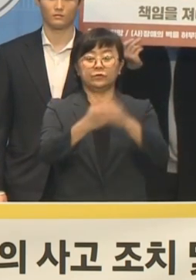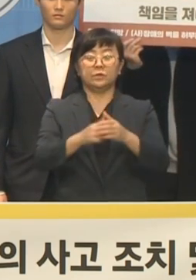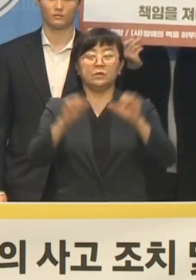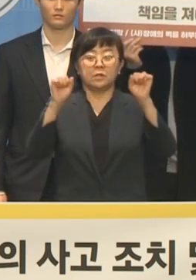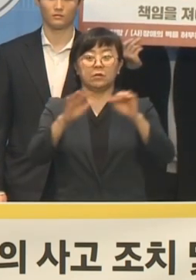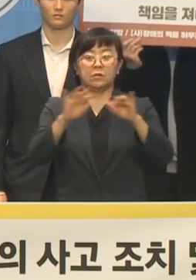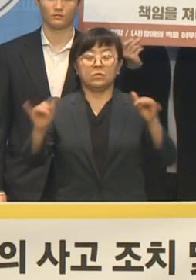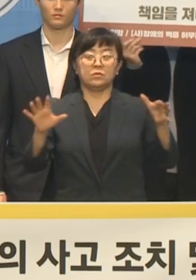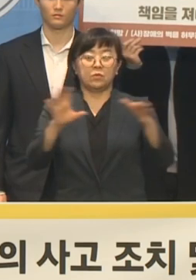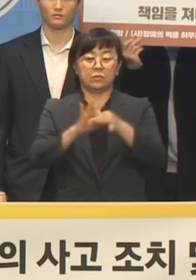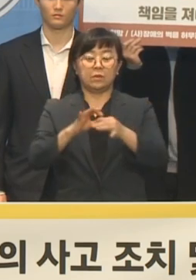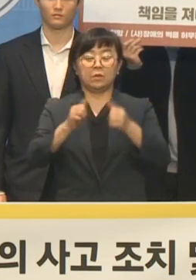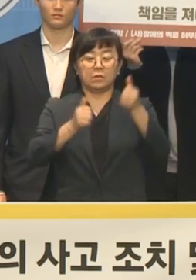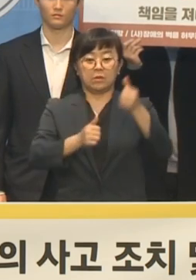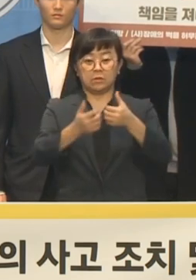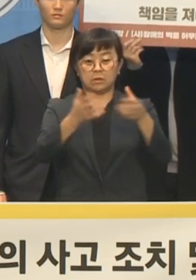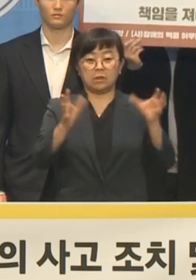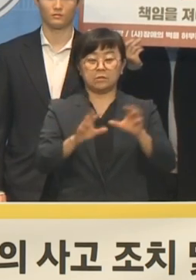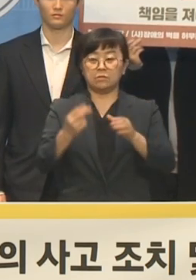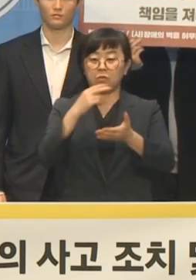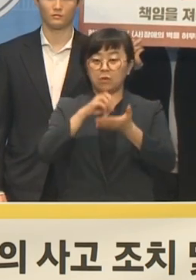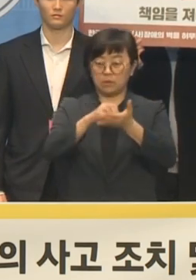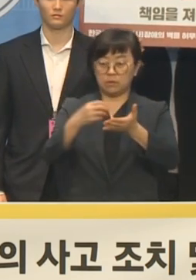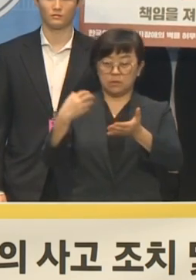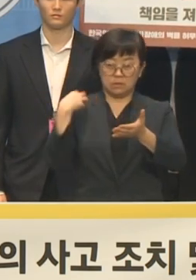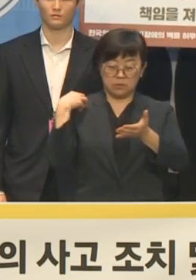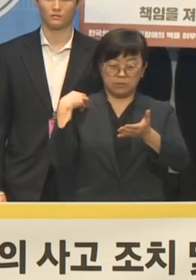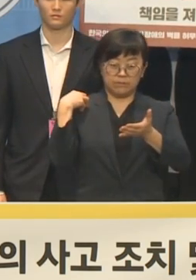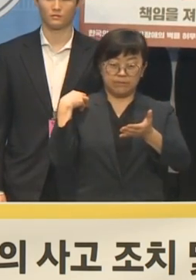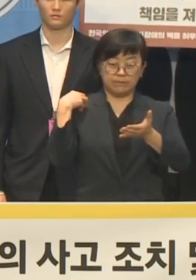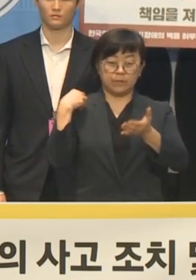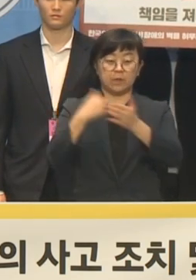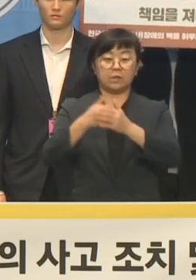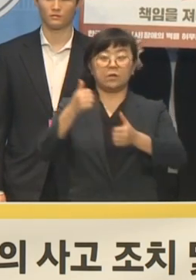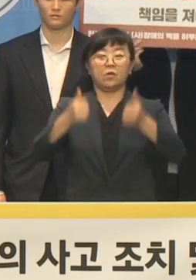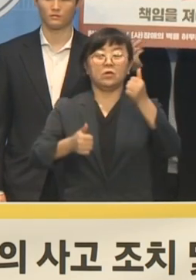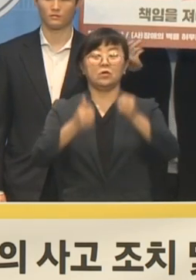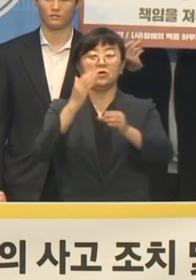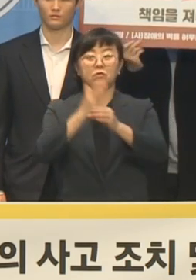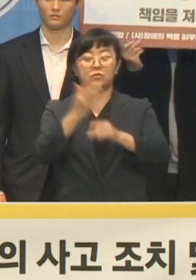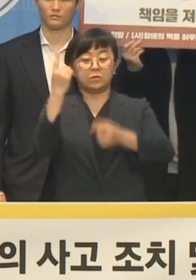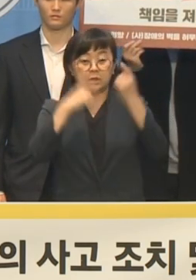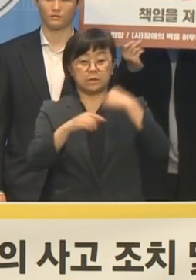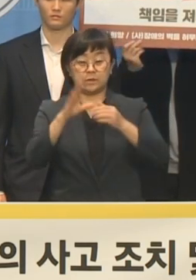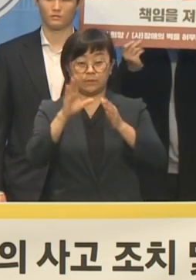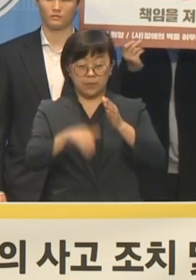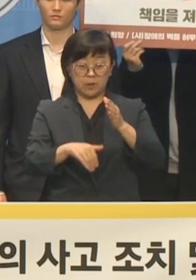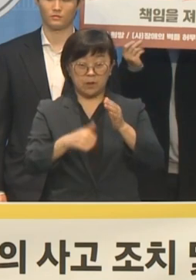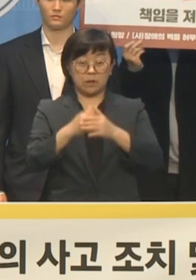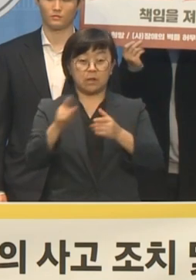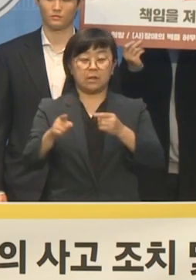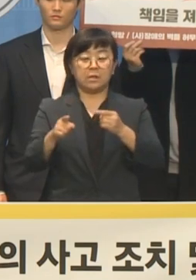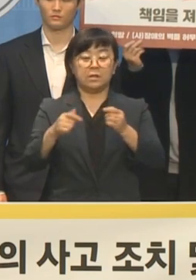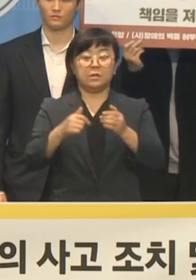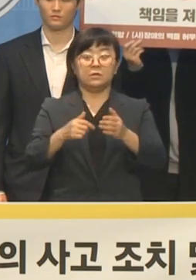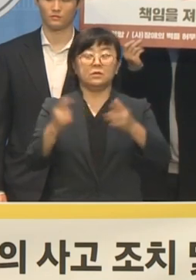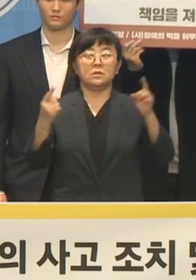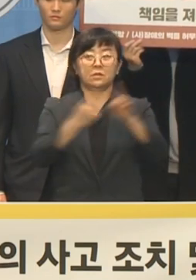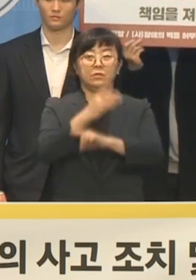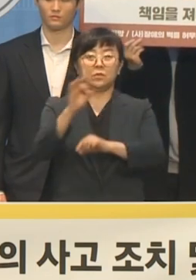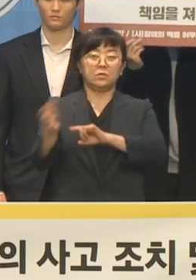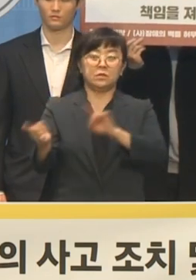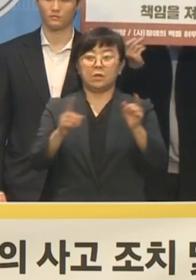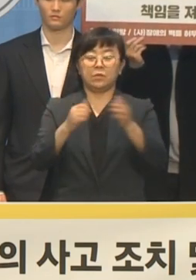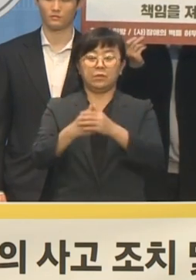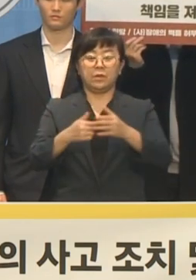체육인이 소속된 경기단체가 보험 가입 의무를 해태한 상태에서 경기 중 부상을 당한 경우 치료비와 재활비를